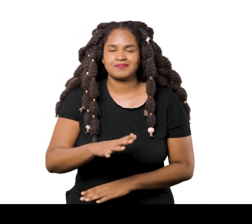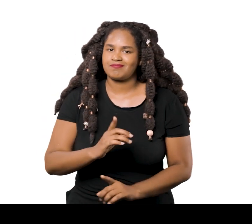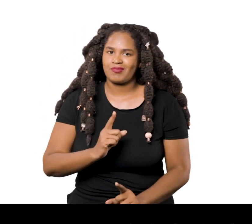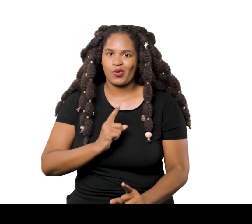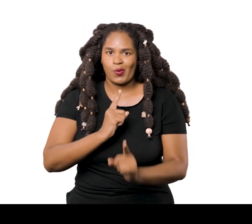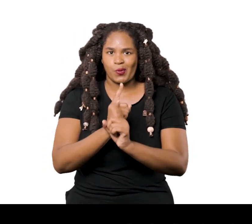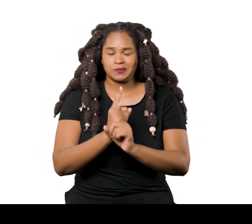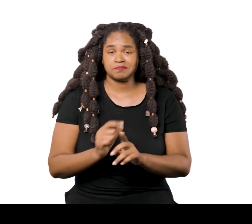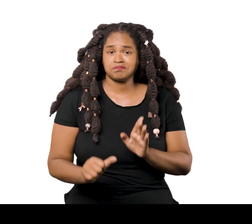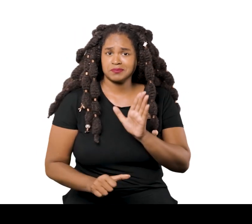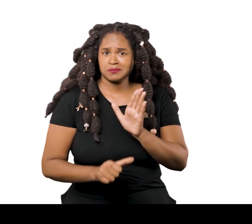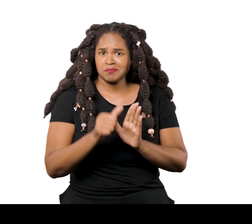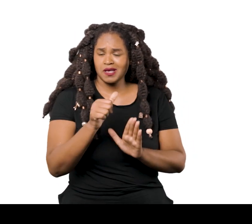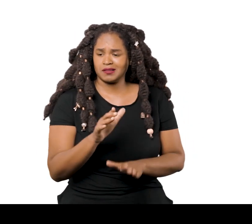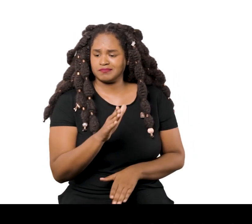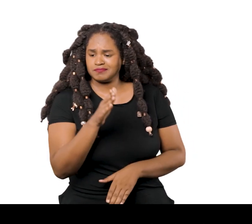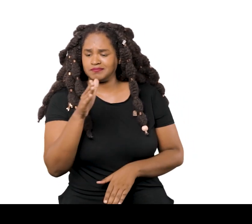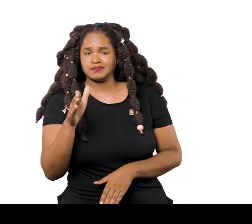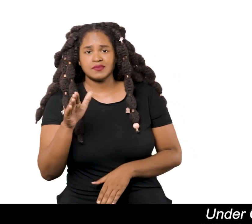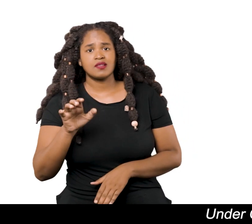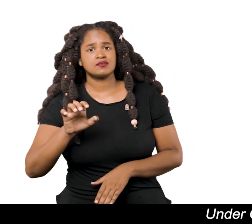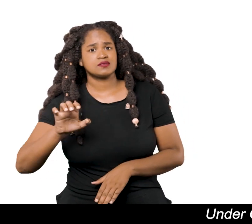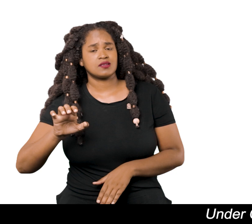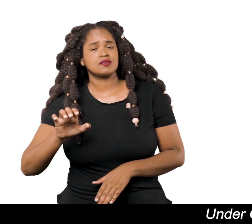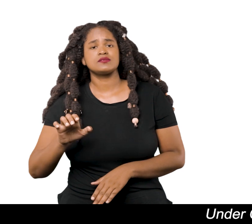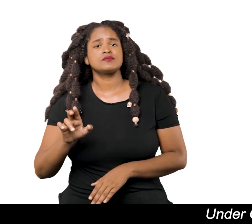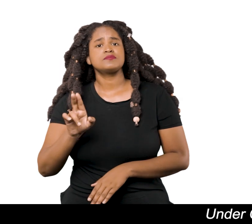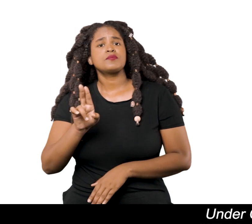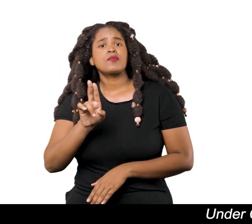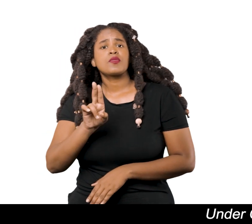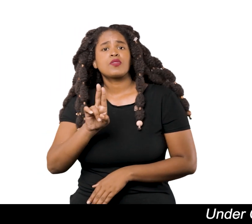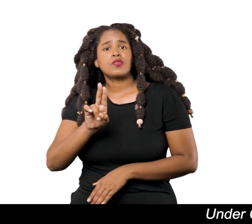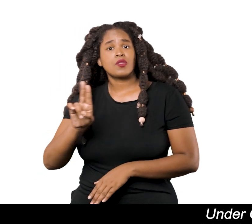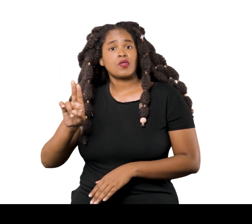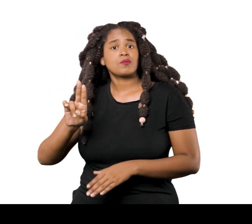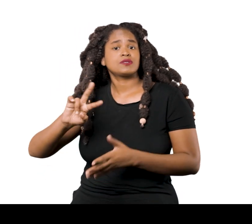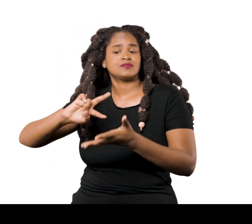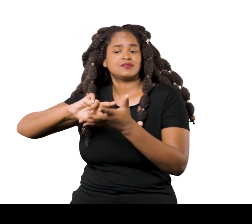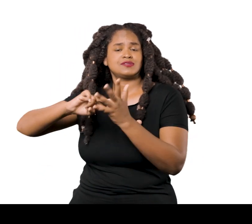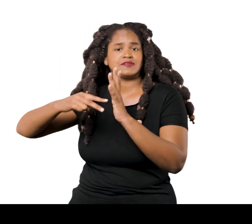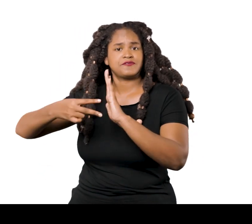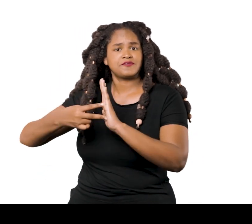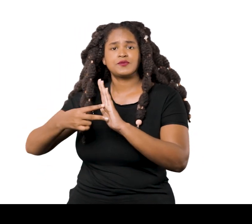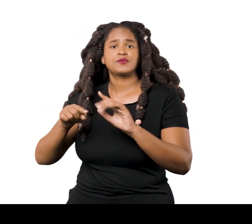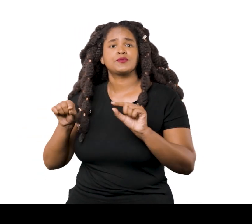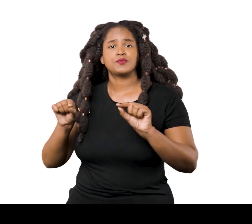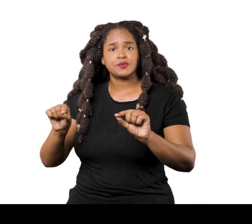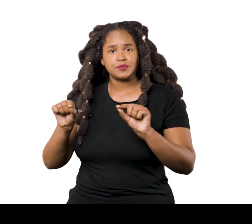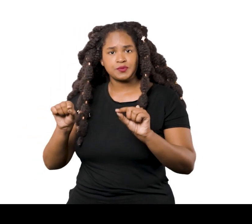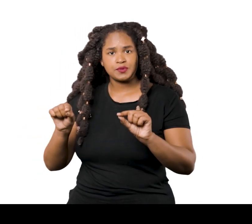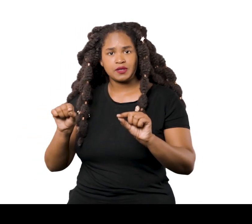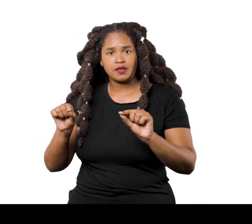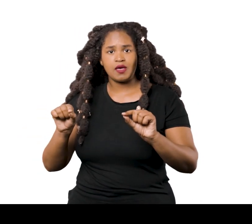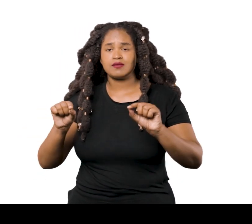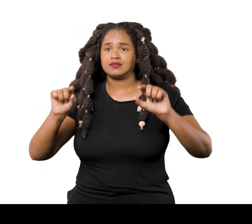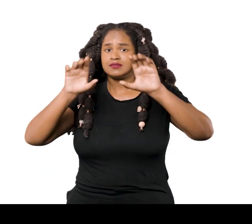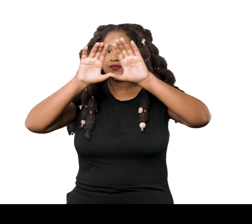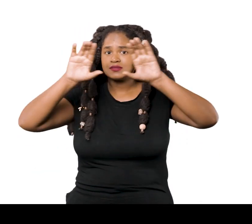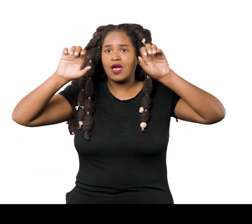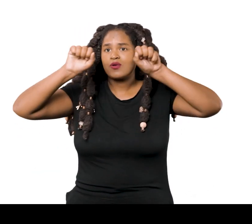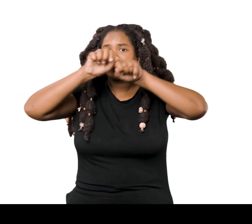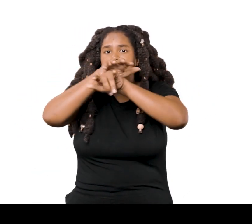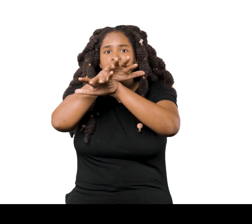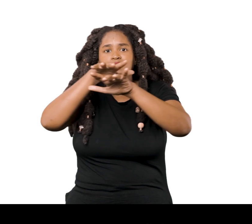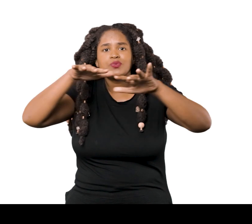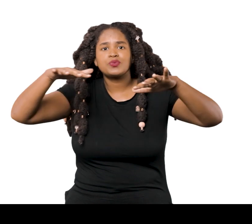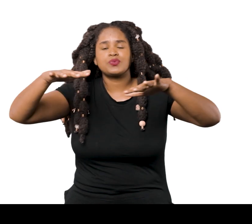A primeira obra à esquerda se chama Under Cover of Webbed Skies, ou, em português, Sob o Manto de